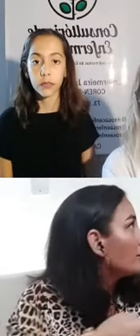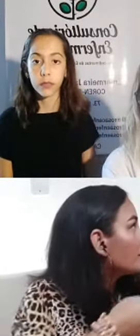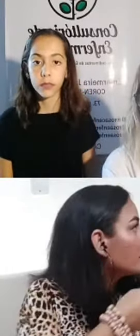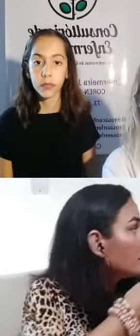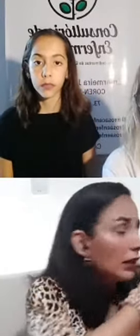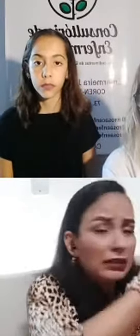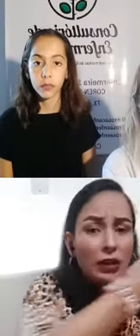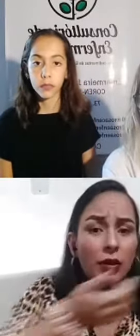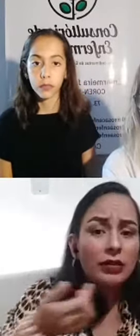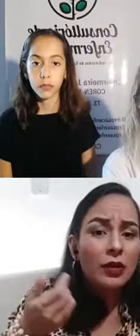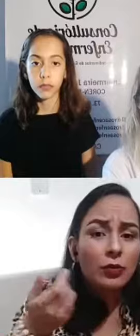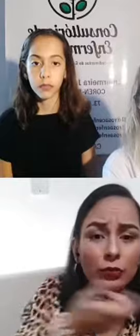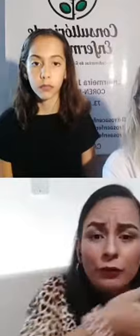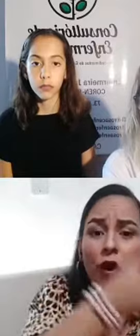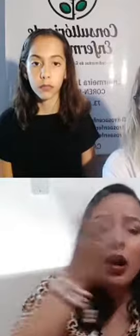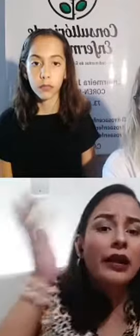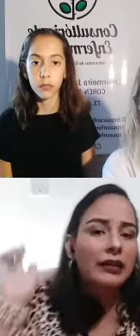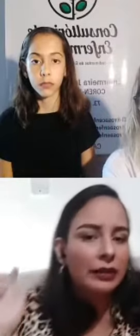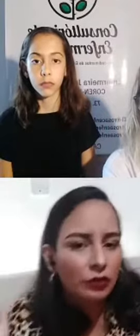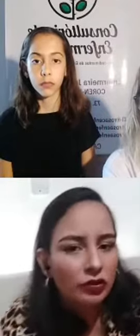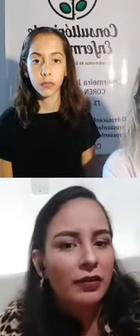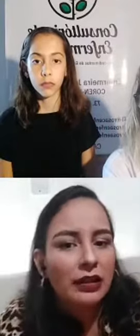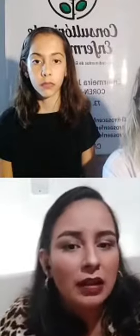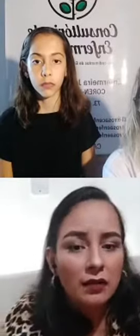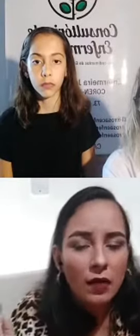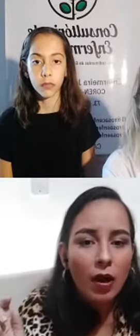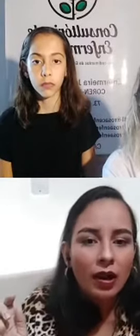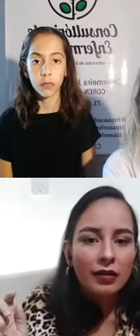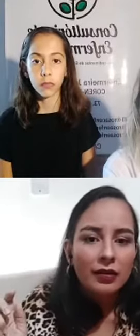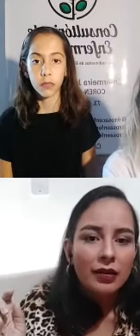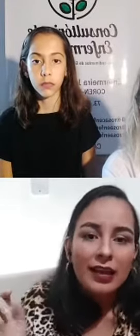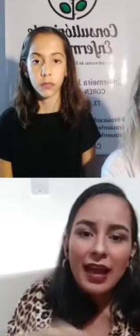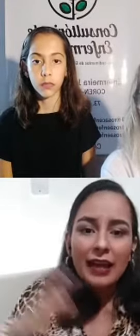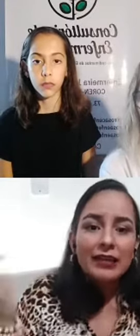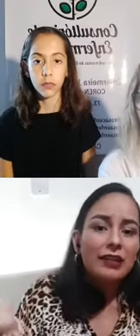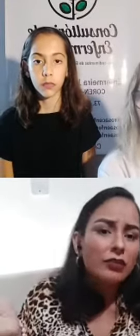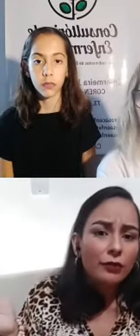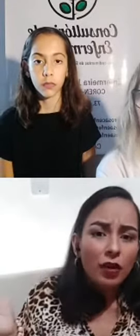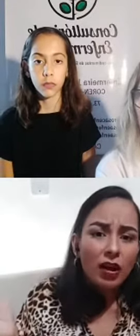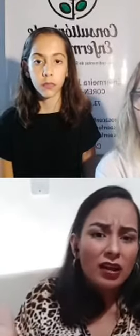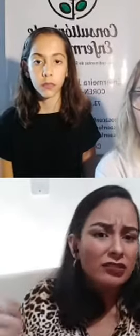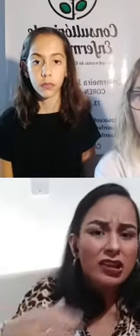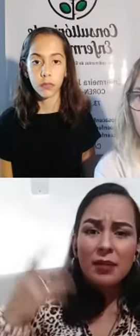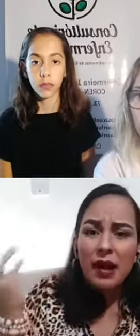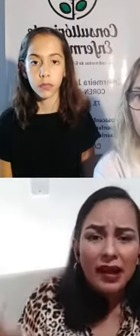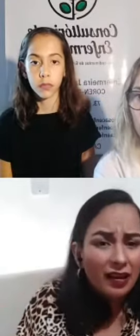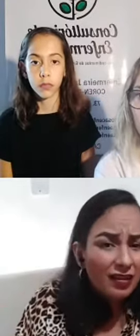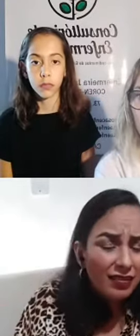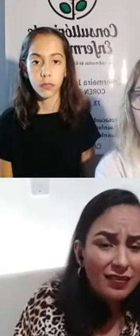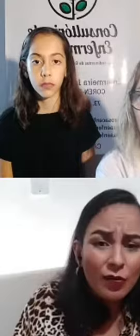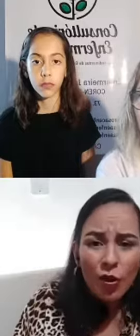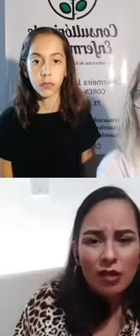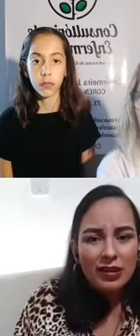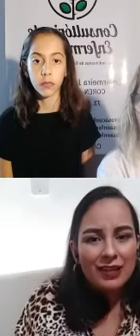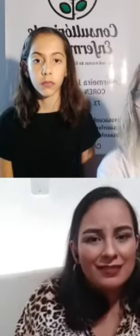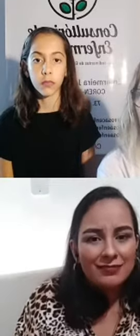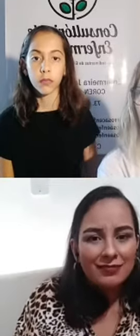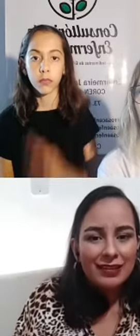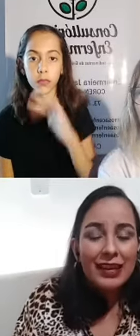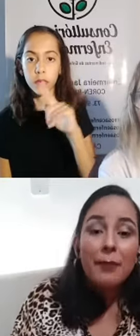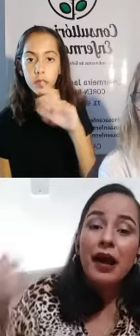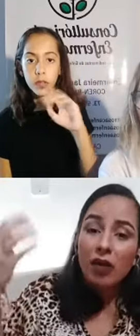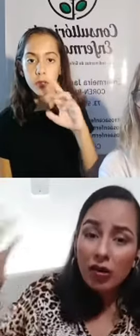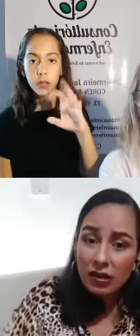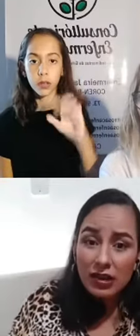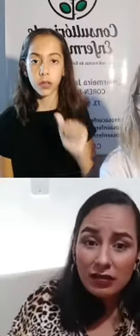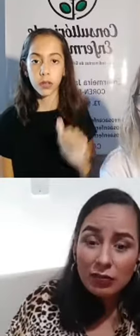adolescente, tenho Flora, que daqui a uns dias vai estar na escola, e a realidade de Flora, de Ria Marrelan, são outras, que